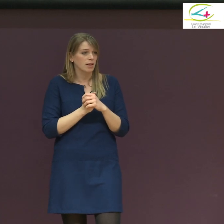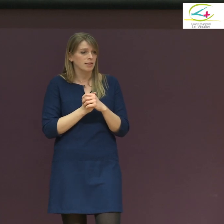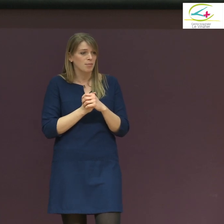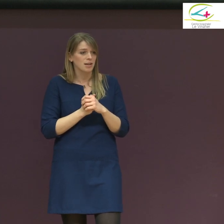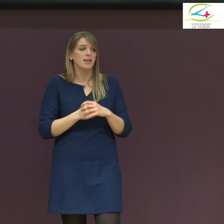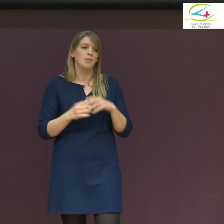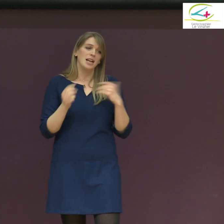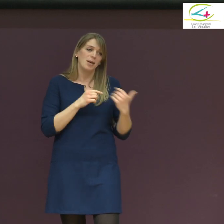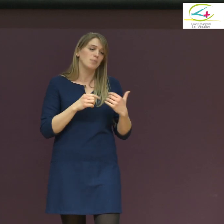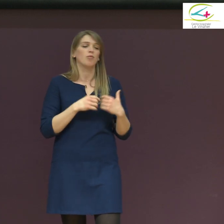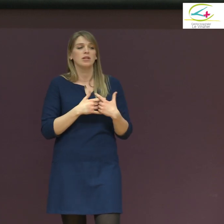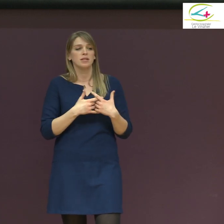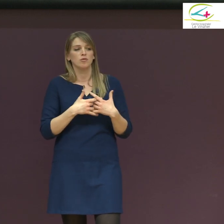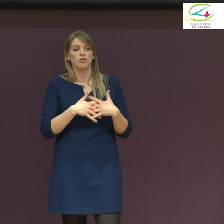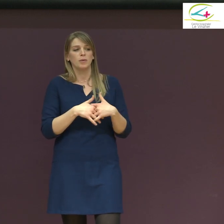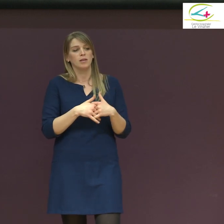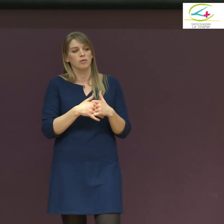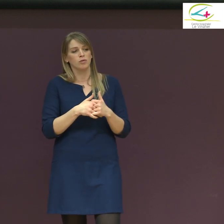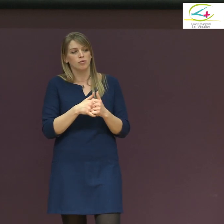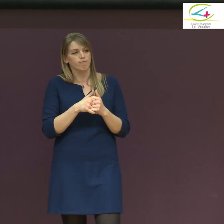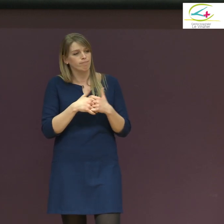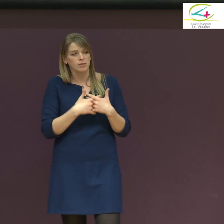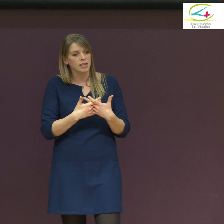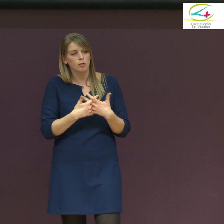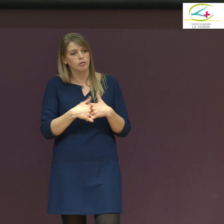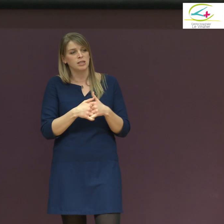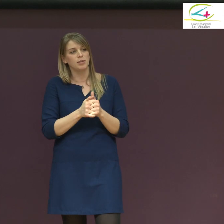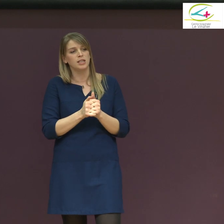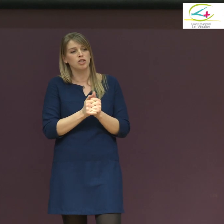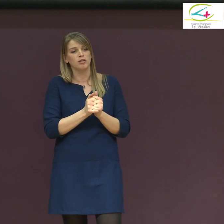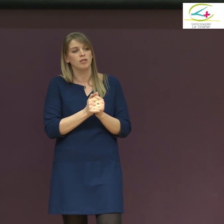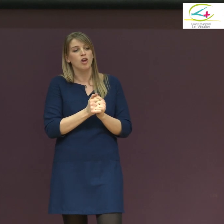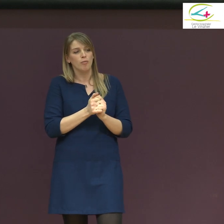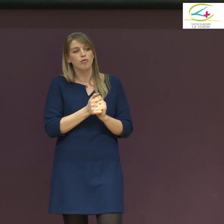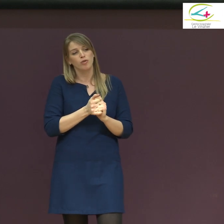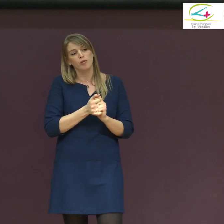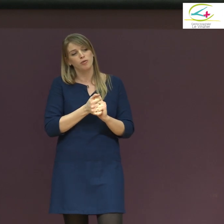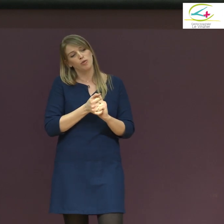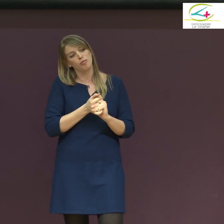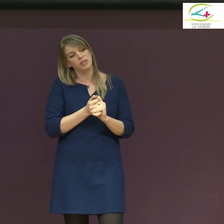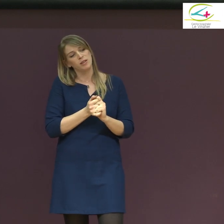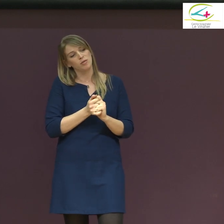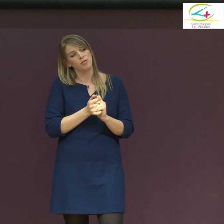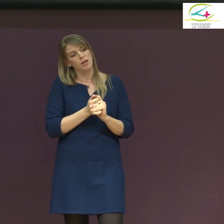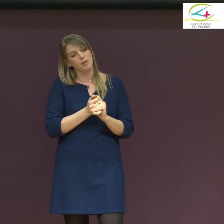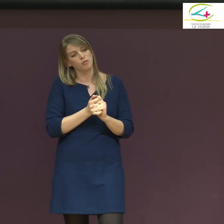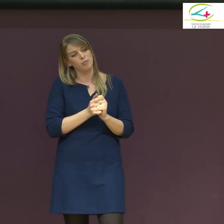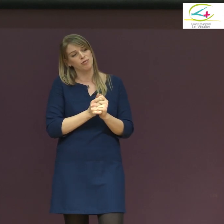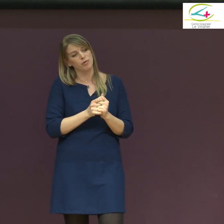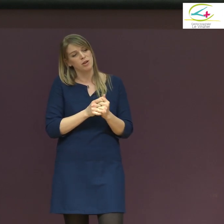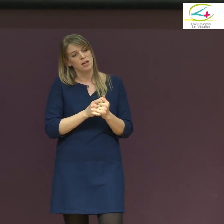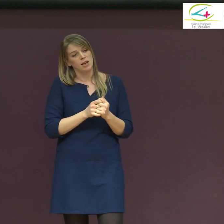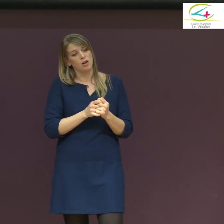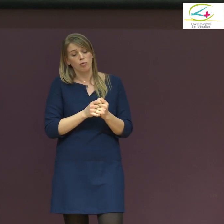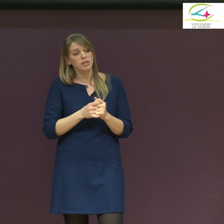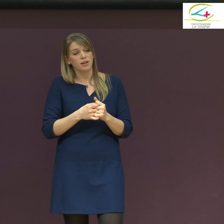etc. Très bien, mais la base pour moi, c'est de s'occuper dès que possible des jeunes pour que le futur puisse être épanoui pour